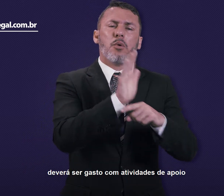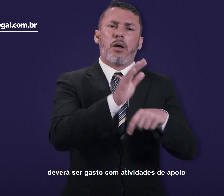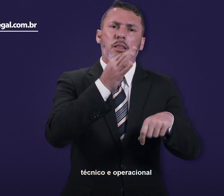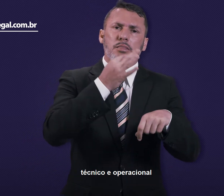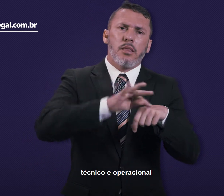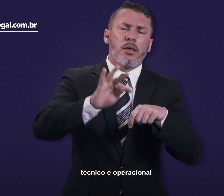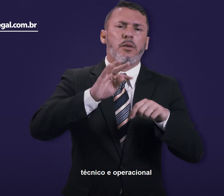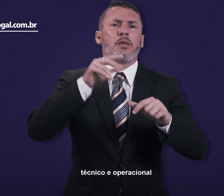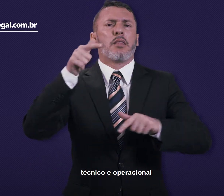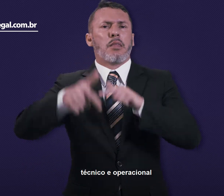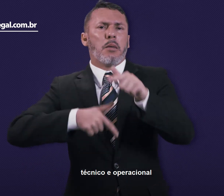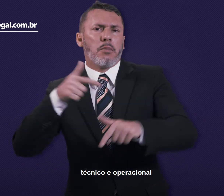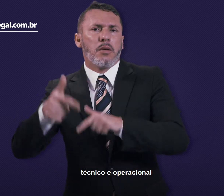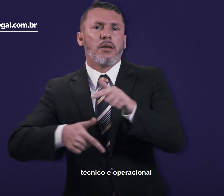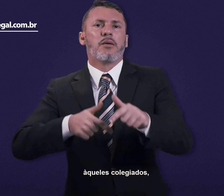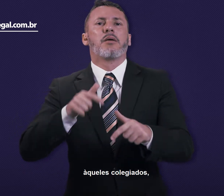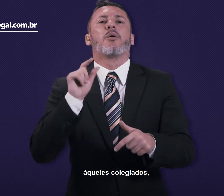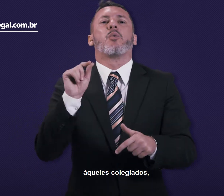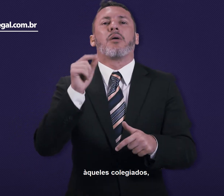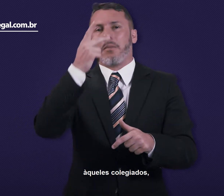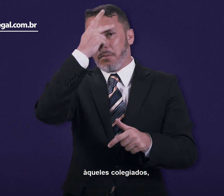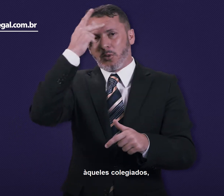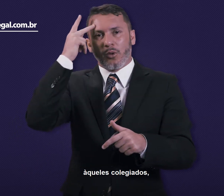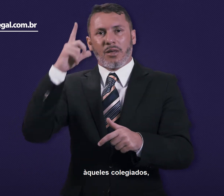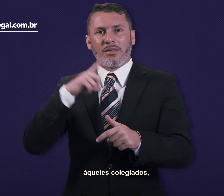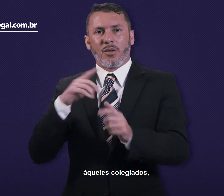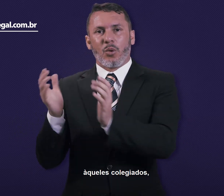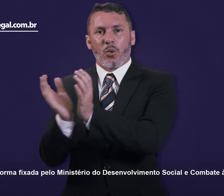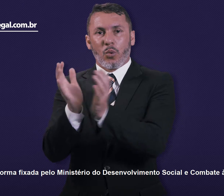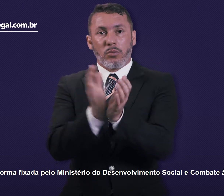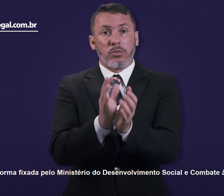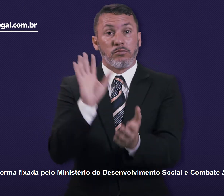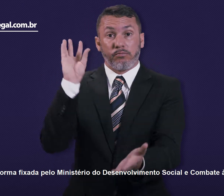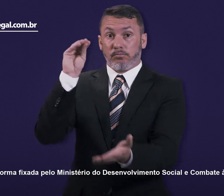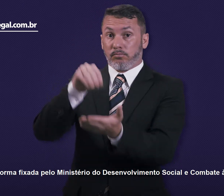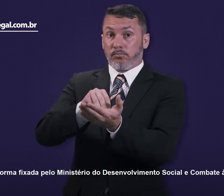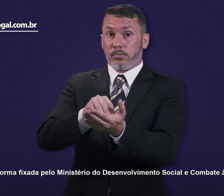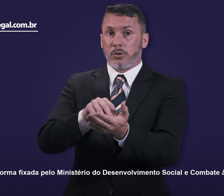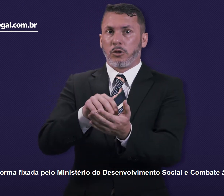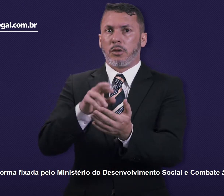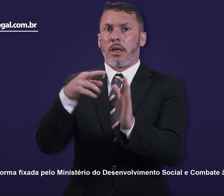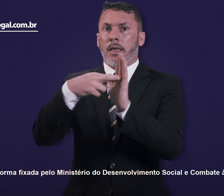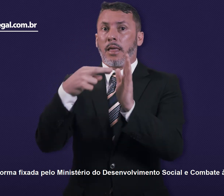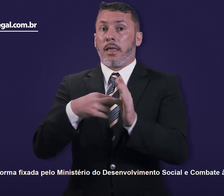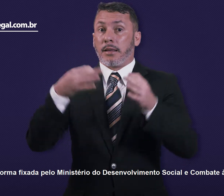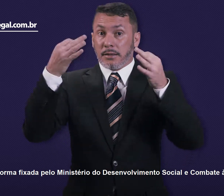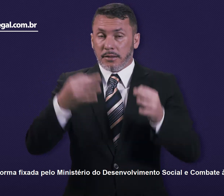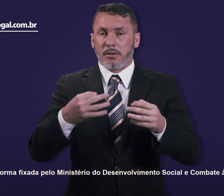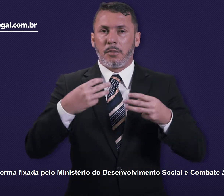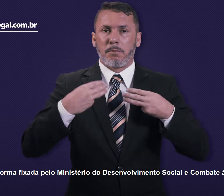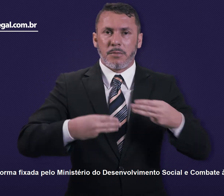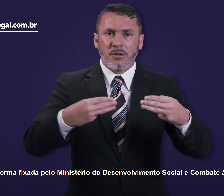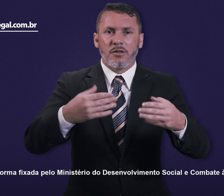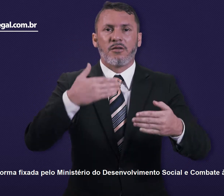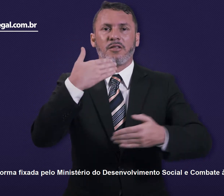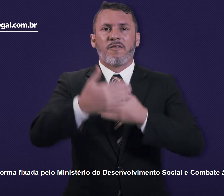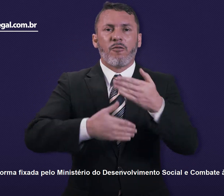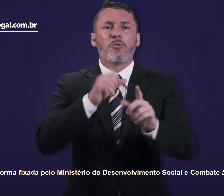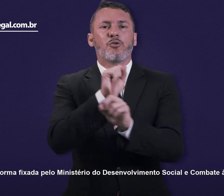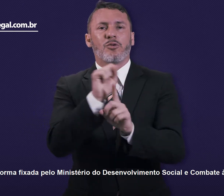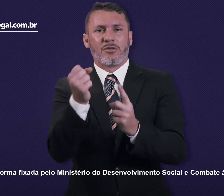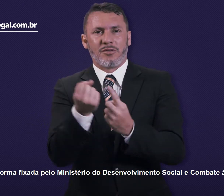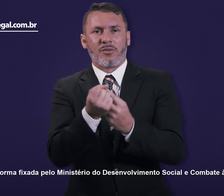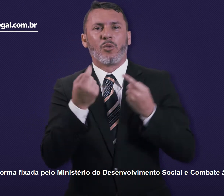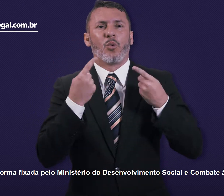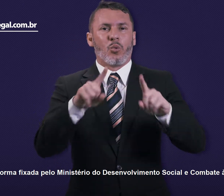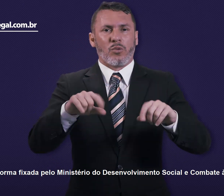de apoio técnico e operacional àqueles colegiados na forma fixada pelo Ministério do Desenvolvimento Social